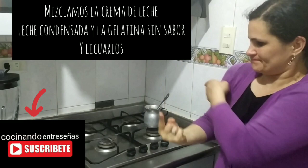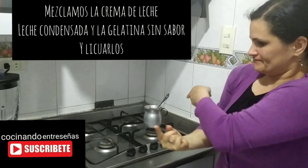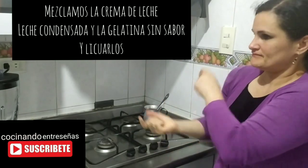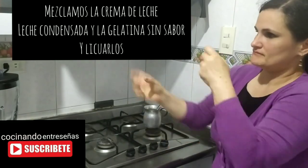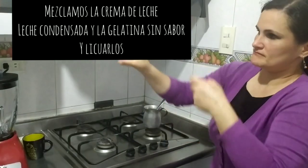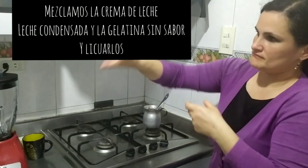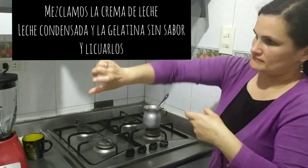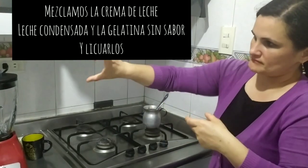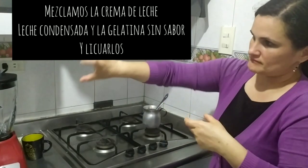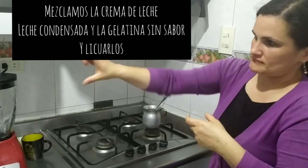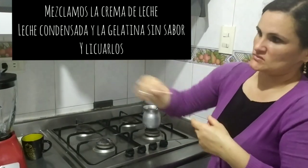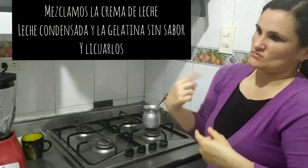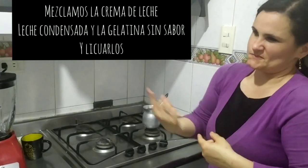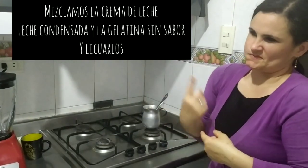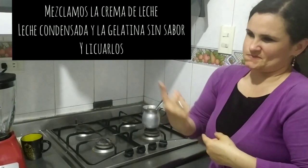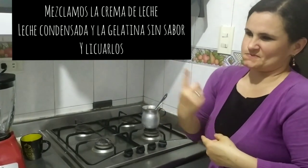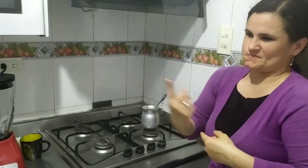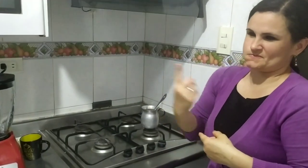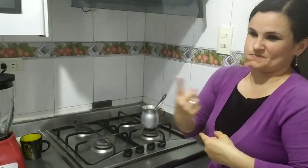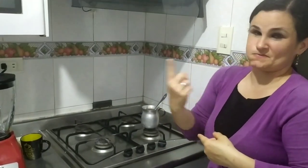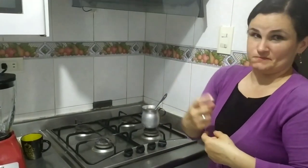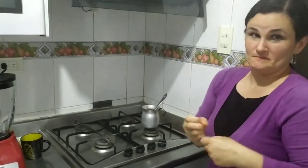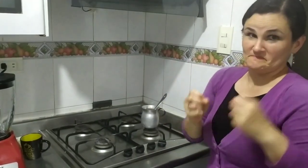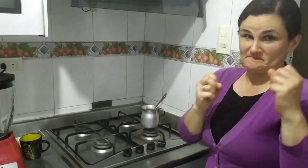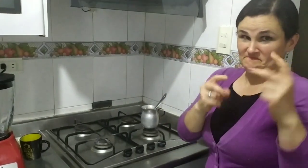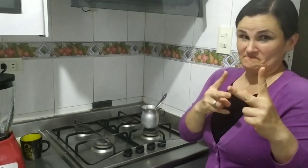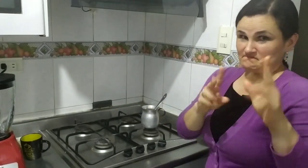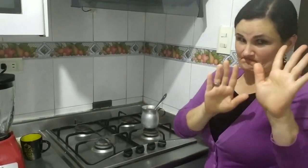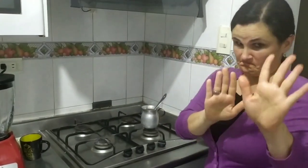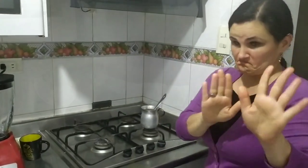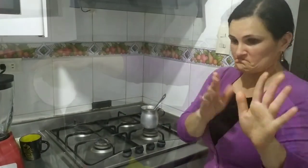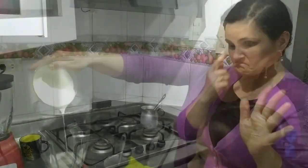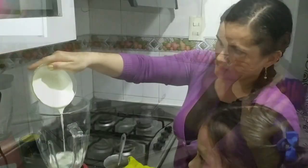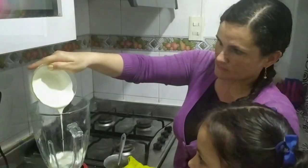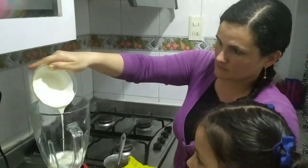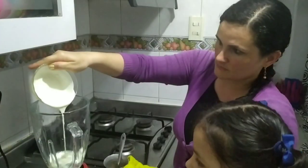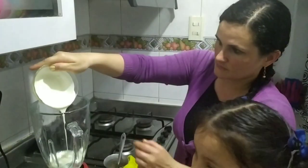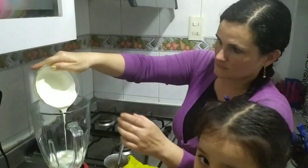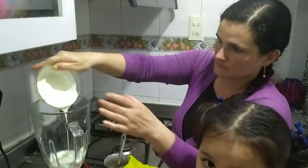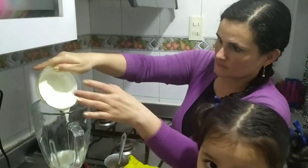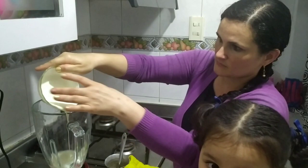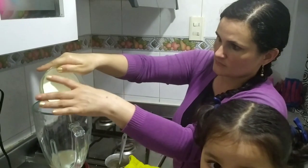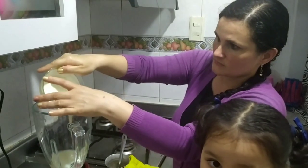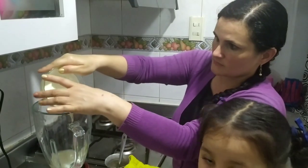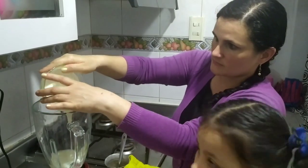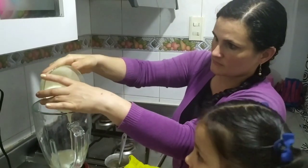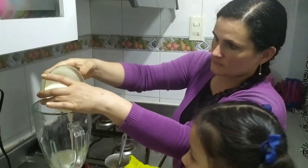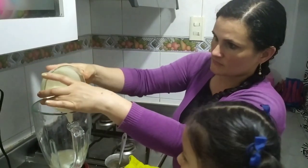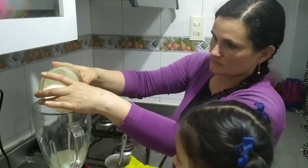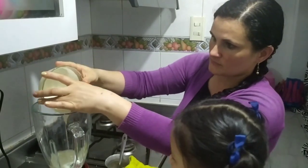con la gelatina sin sabor y la leche condensada, ¿ok? Ay, no me